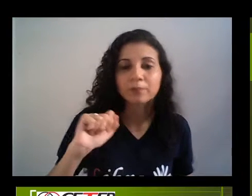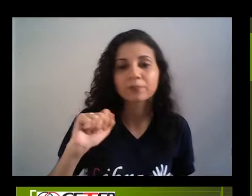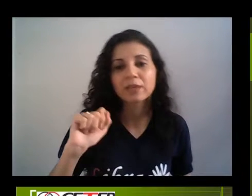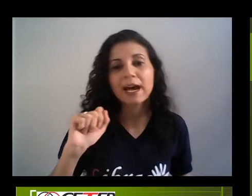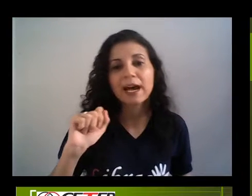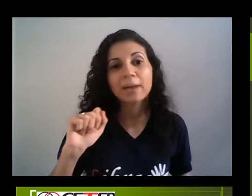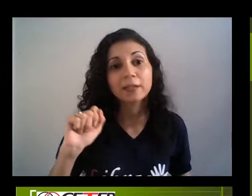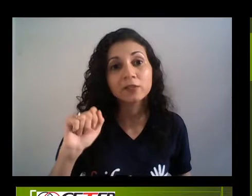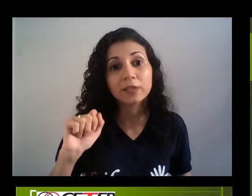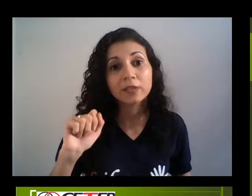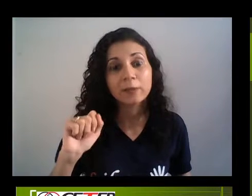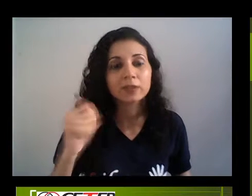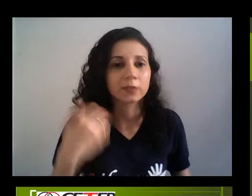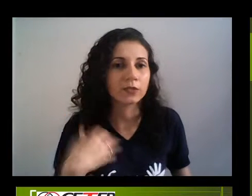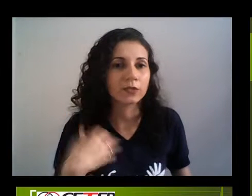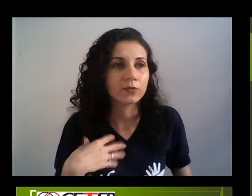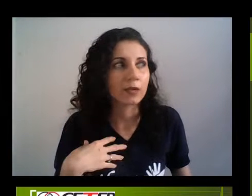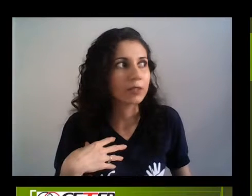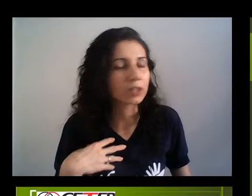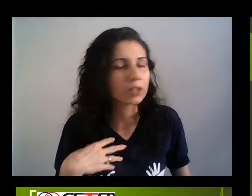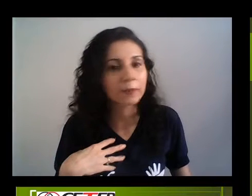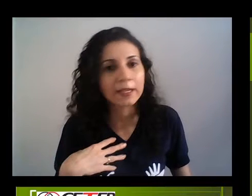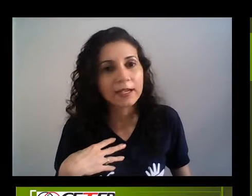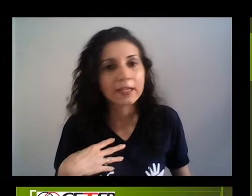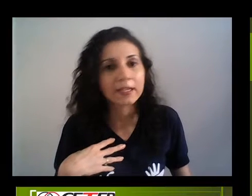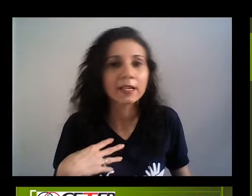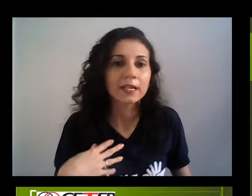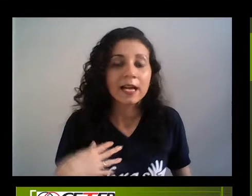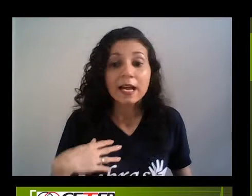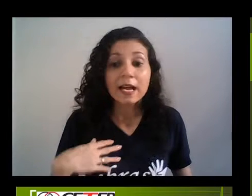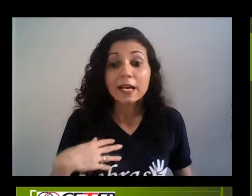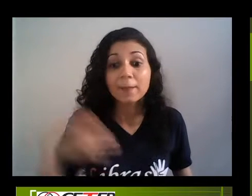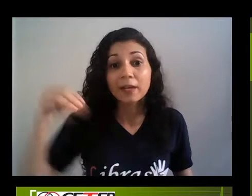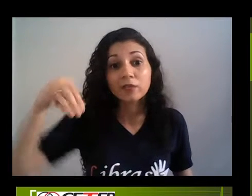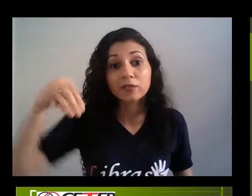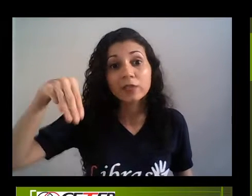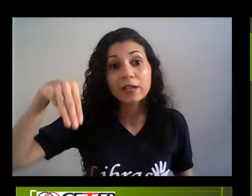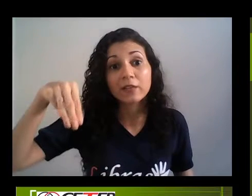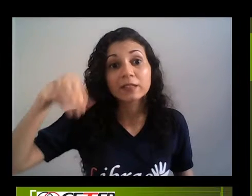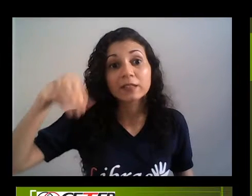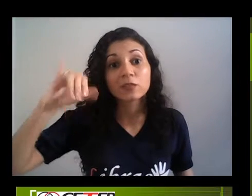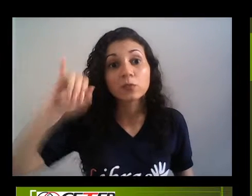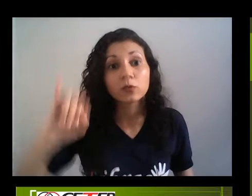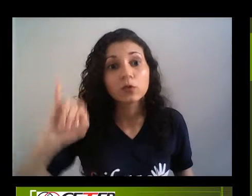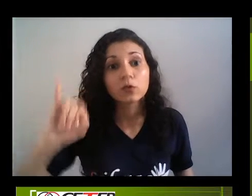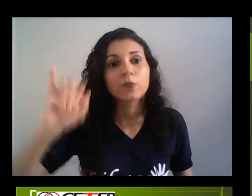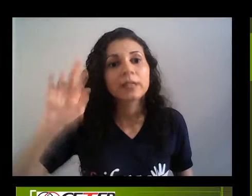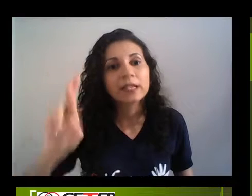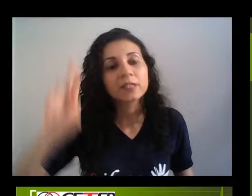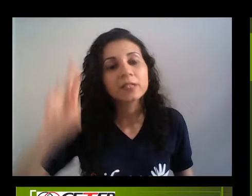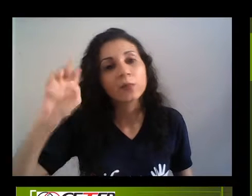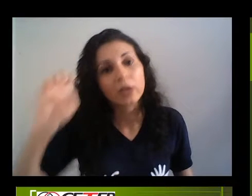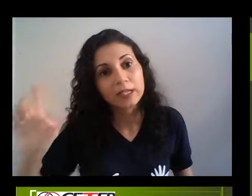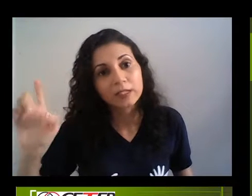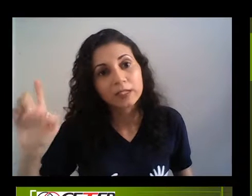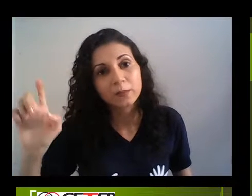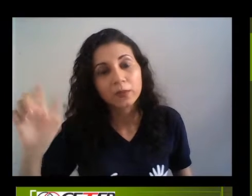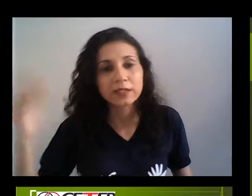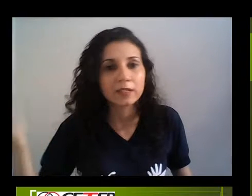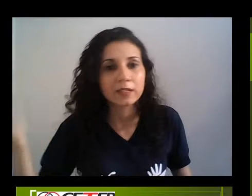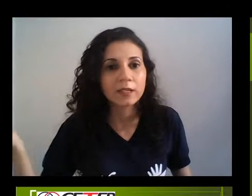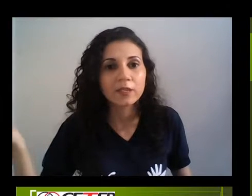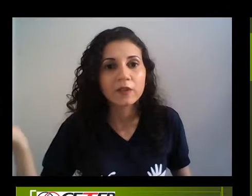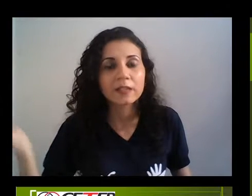pouquinho. Aí para não ficar, por exemplo, que alguém chama Mirelle, para não ficar fazendo o meu nome letra por letra,